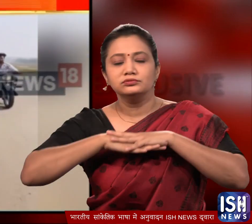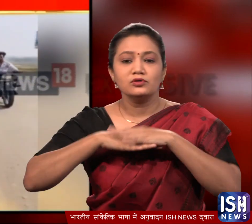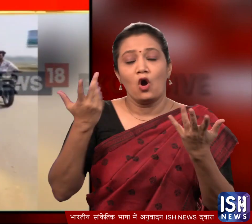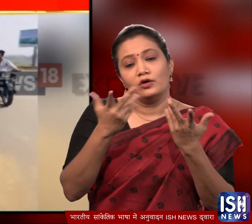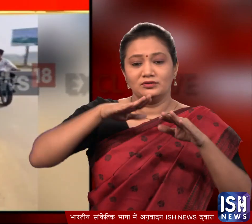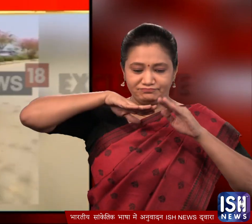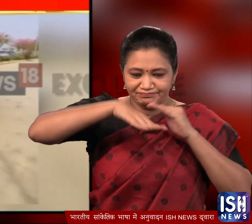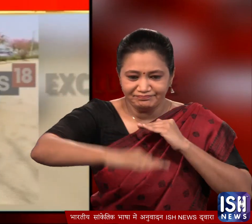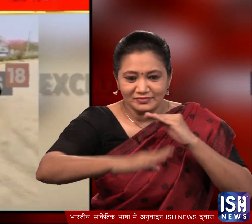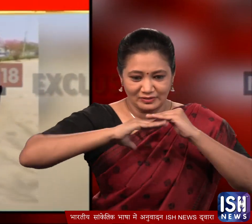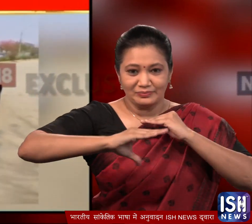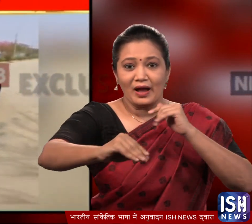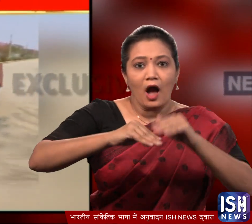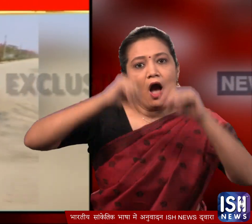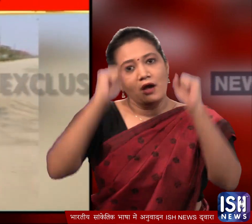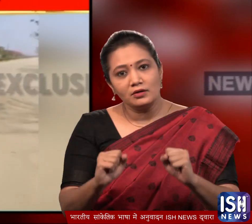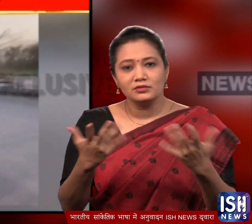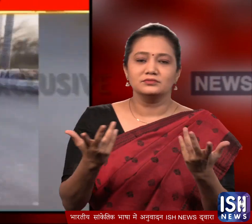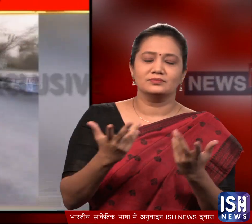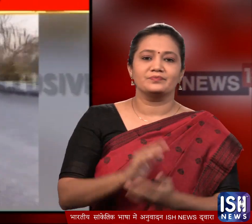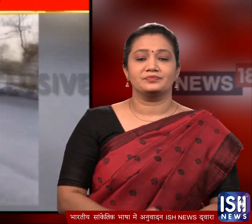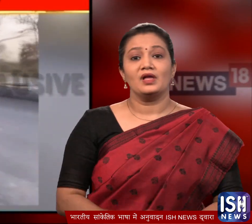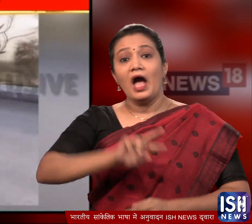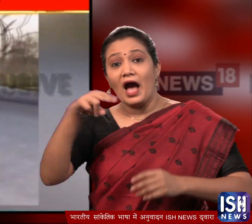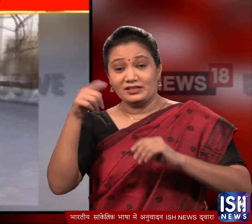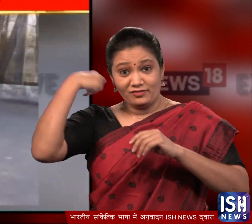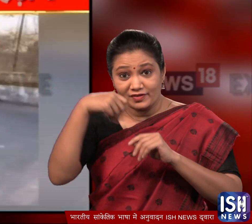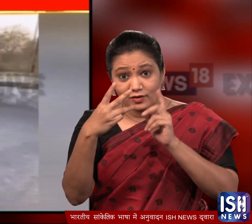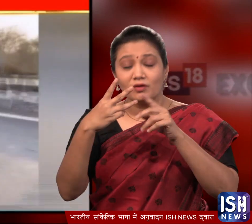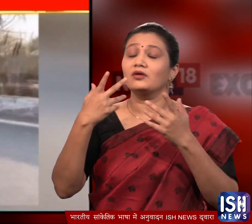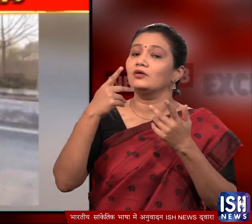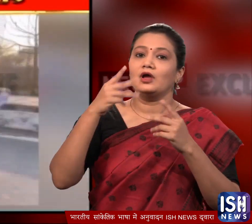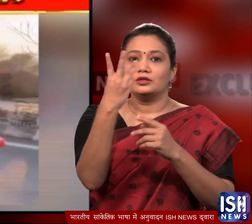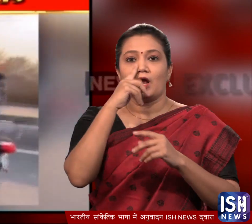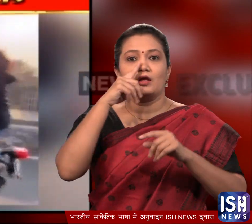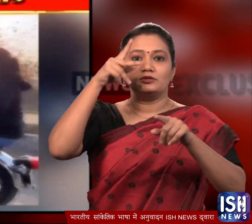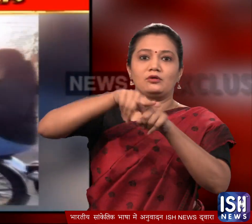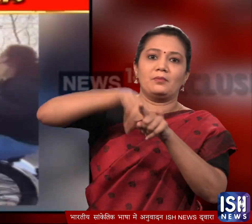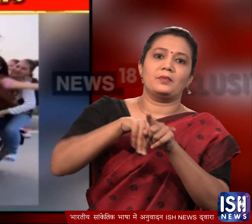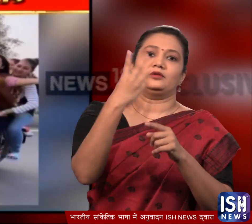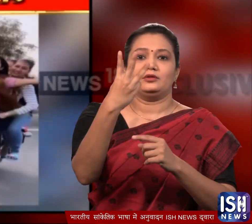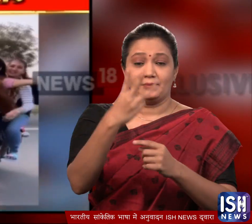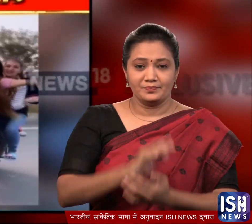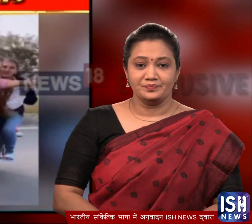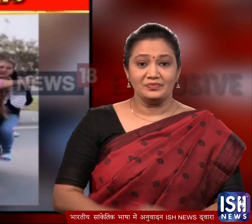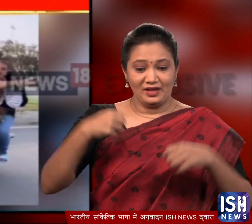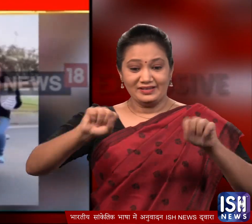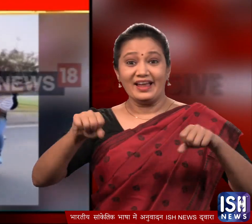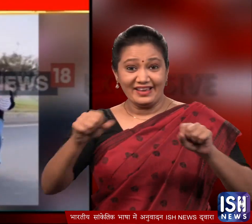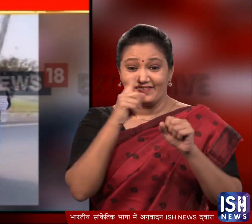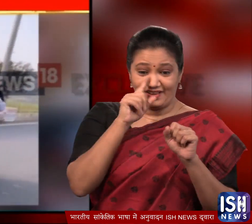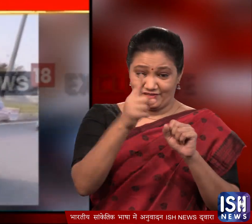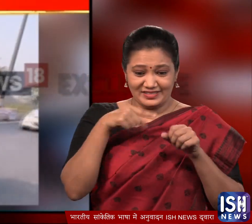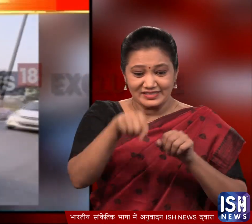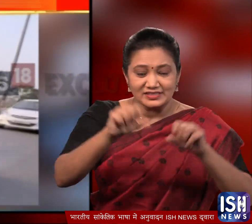आई तो कभी बॉनेट पर बैठी दिखी। दूसरे वीडियो में 3 लड़कियां मोटरसाइकिल पर सवार दिखाई दी। इनमें जो लड़की ड्राइव